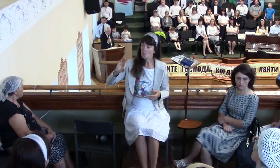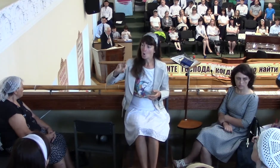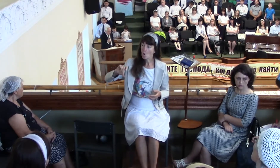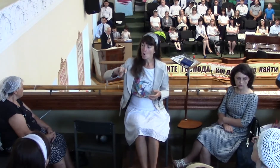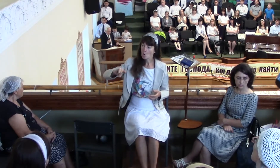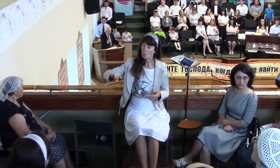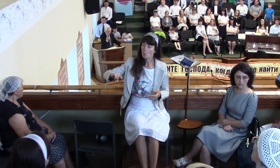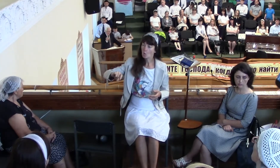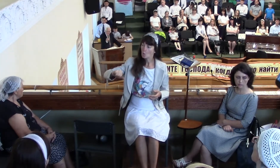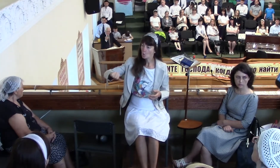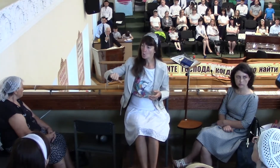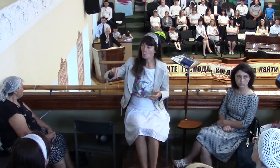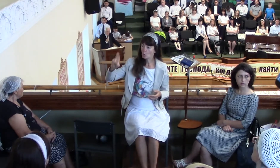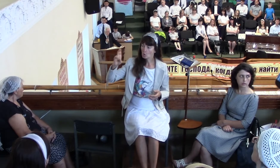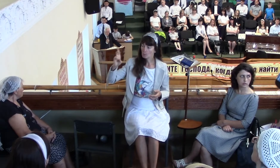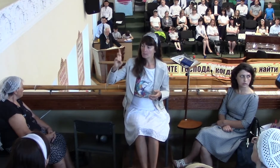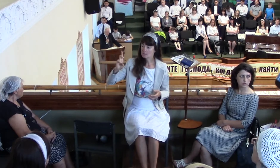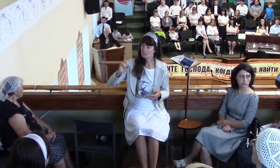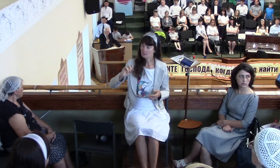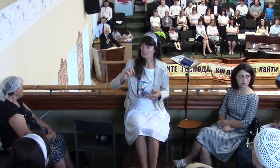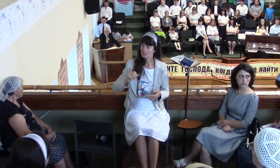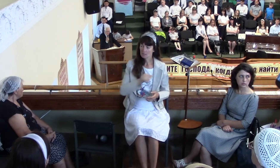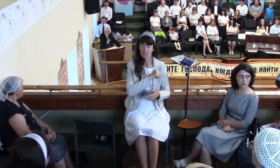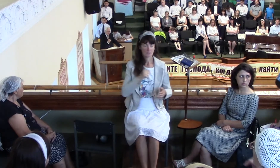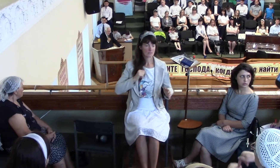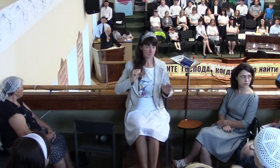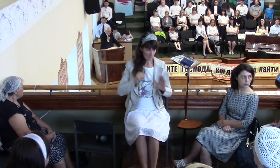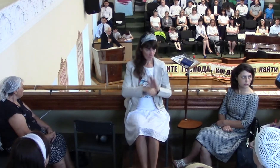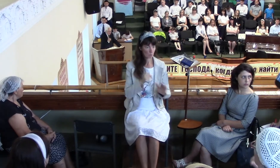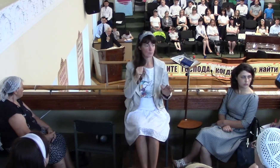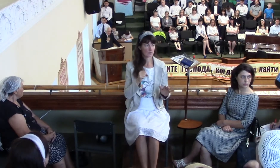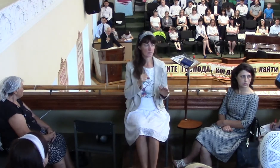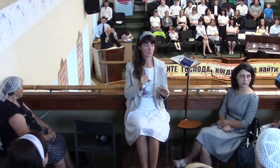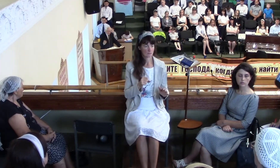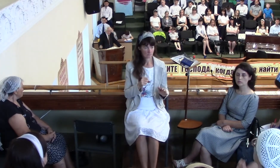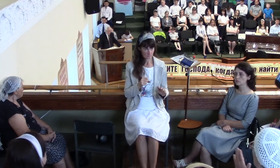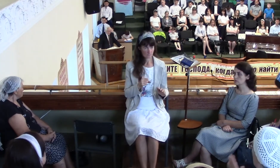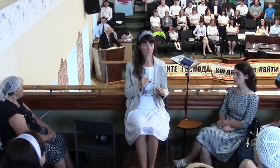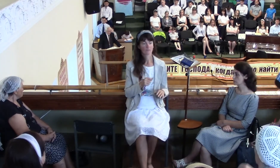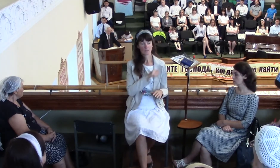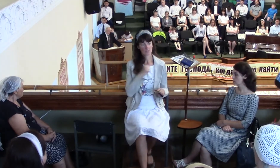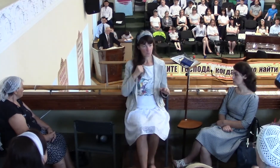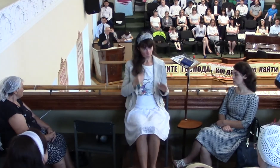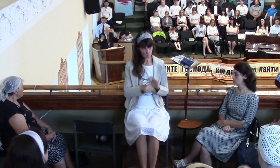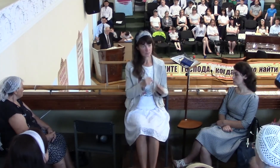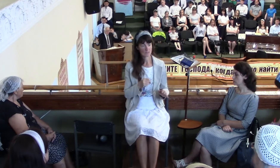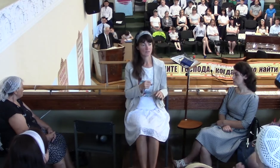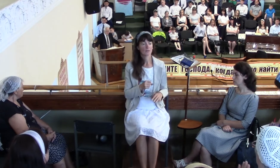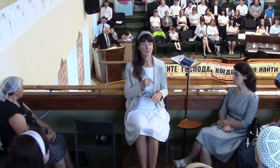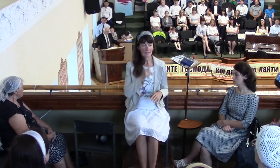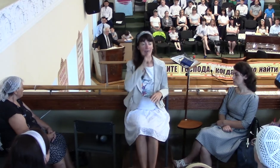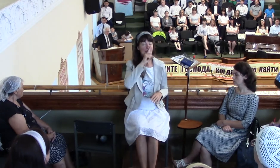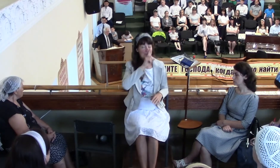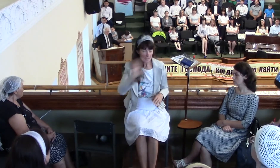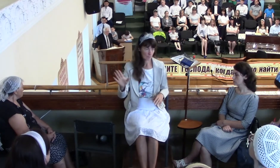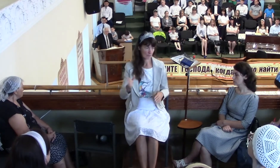Христу, насмешек над Богом, если бы люди понимали, насколько ценна человеческая душа. Атеизма не было бы в